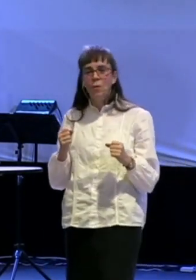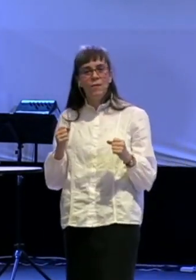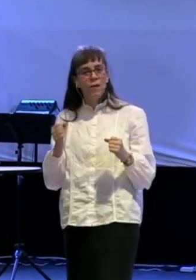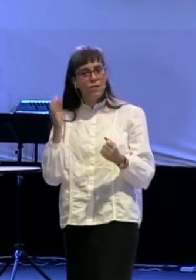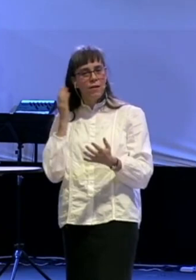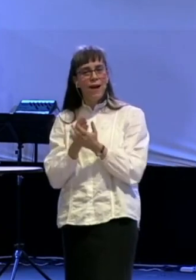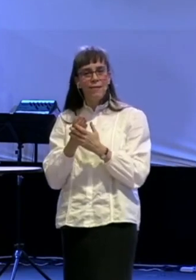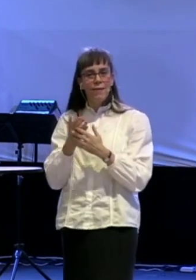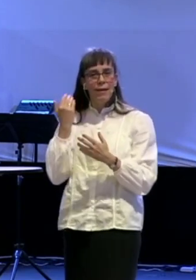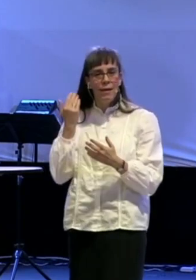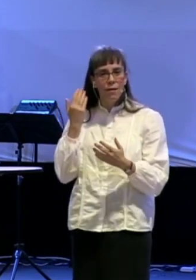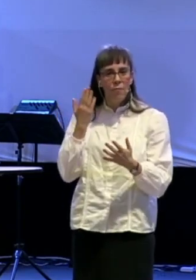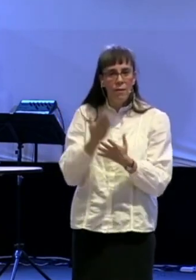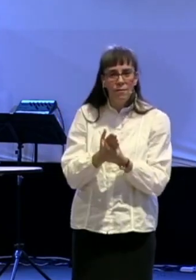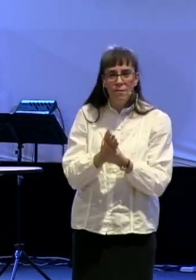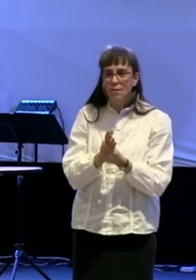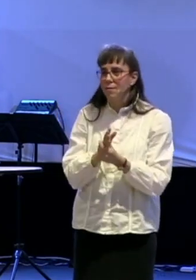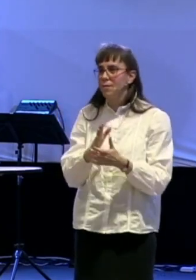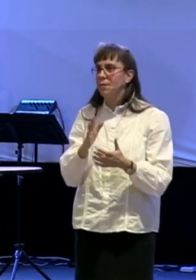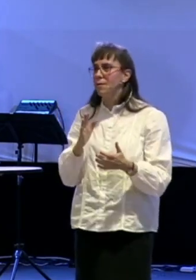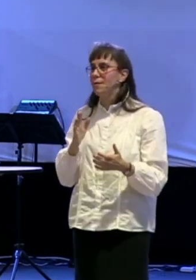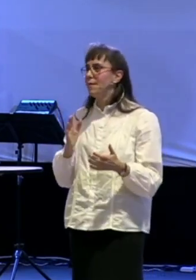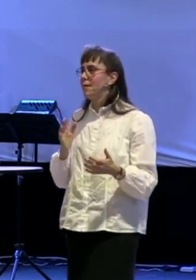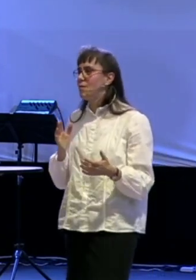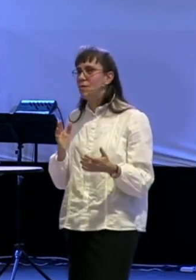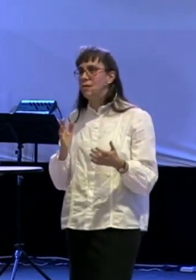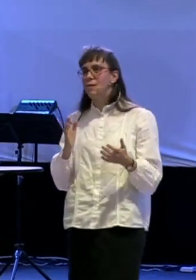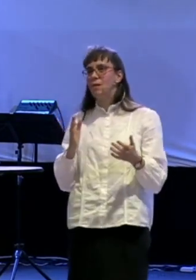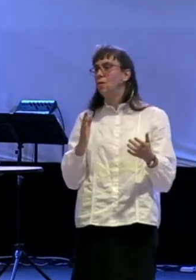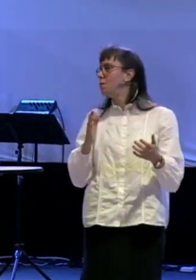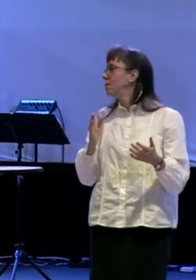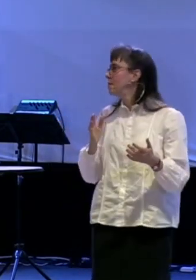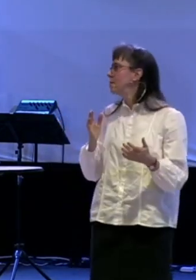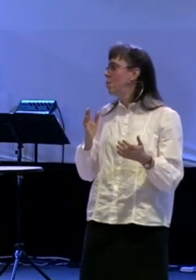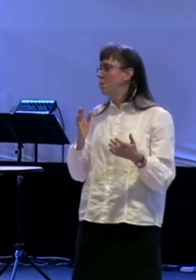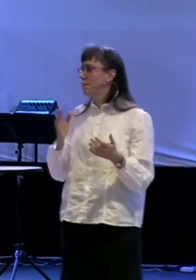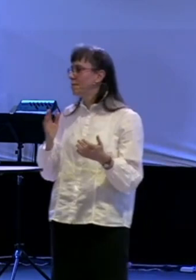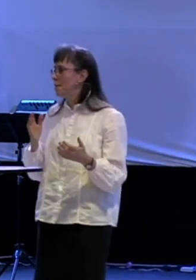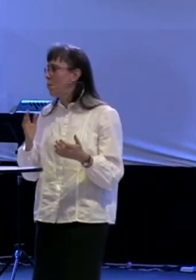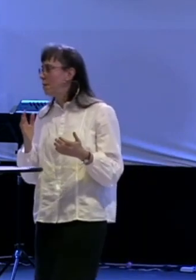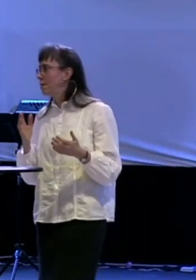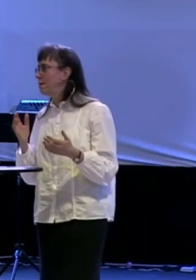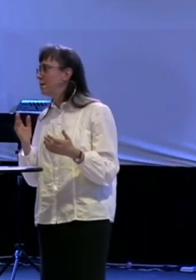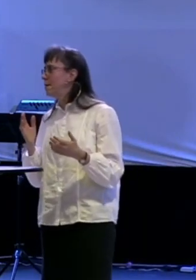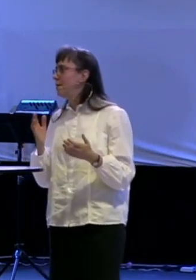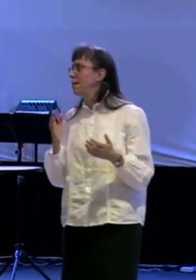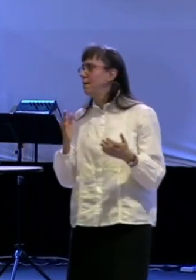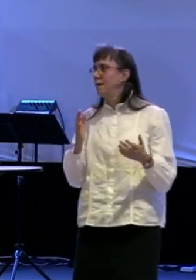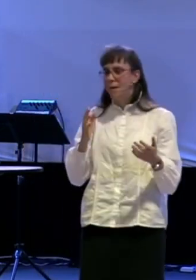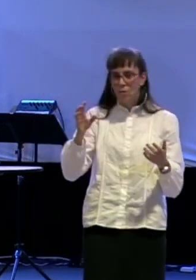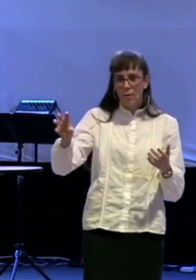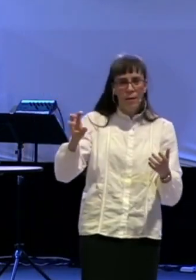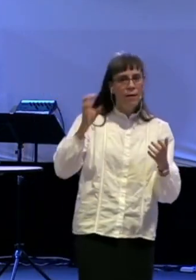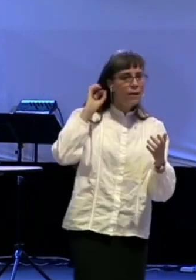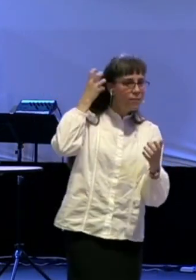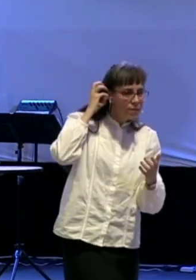Malchus. And when Peter actually cut the ear of Malchus. Non, Jésus lui a dit non, pas comme ça, pas comme ça. Il a repris l'oreille, il a